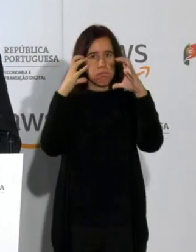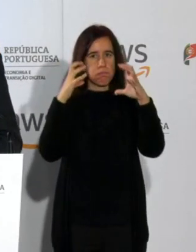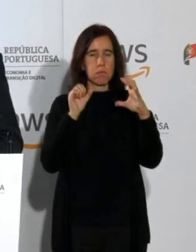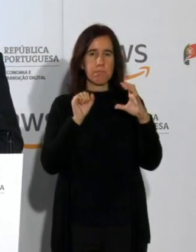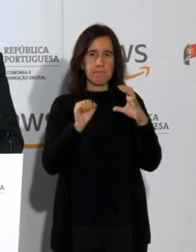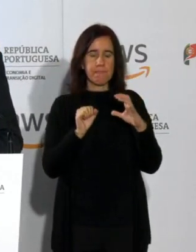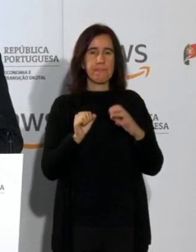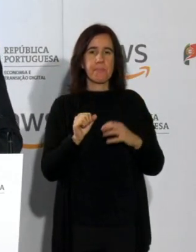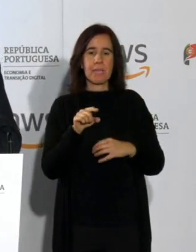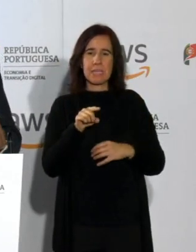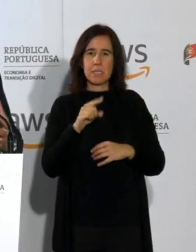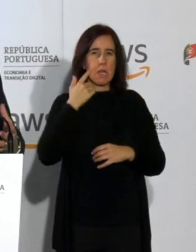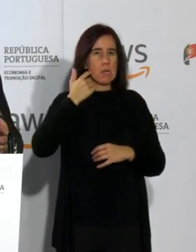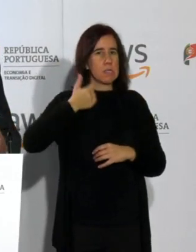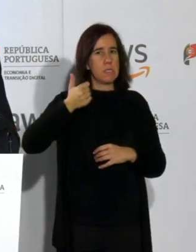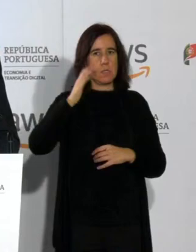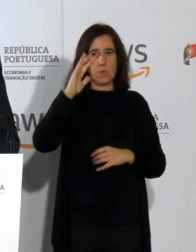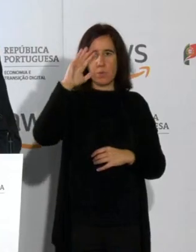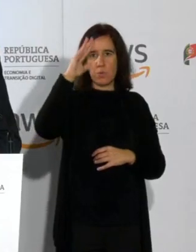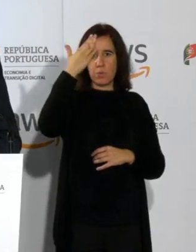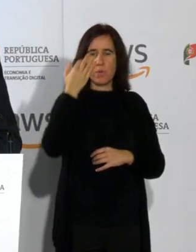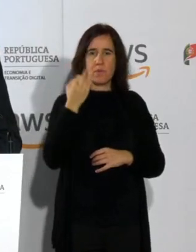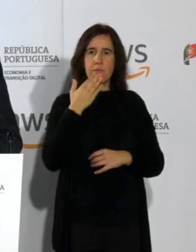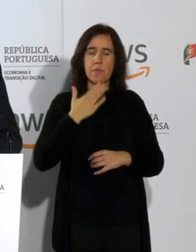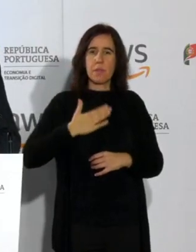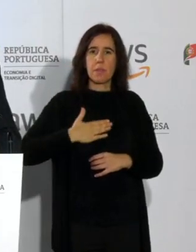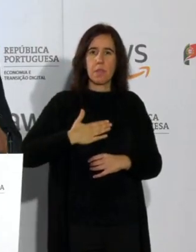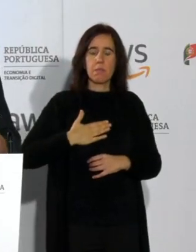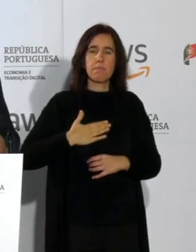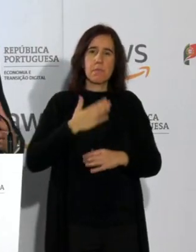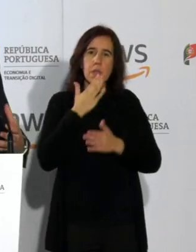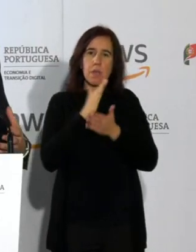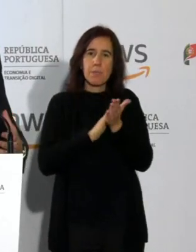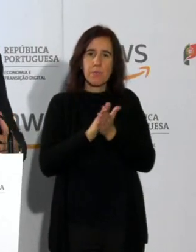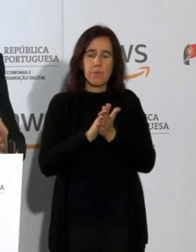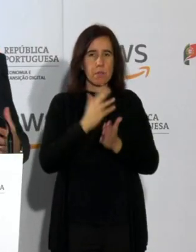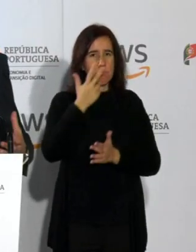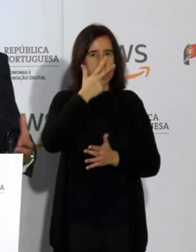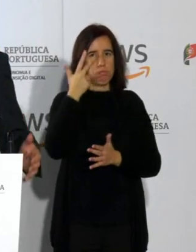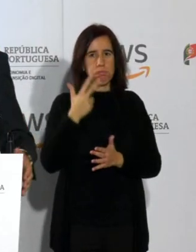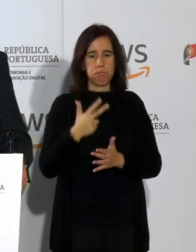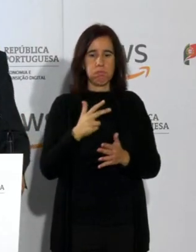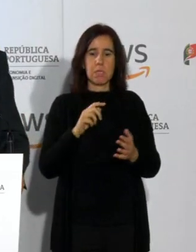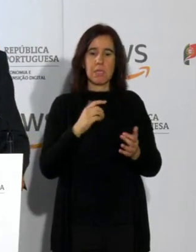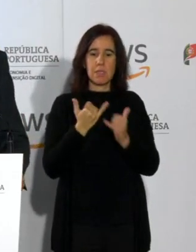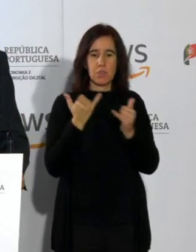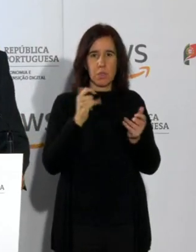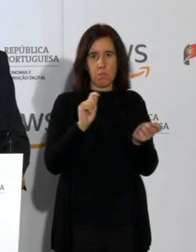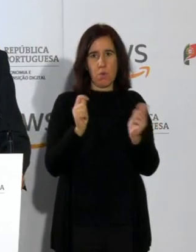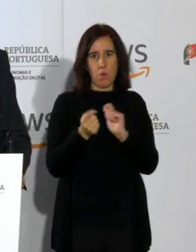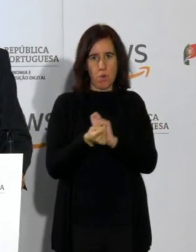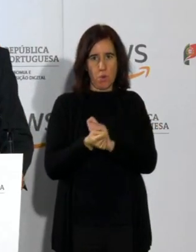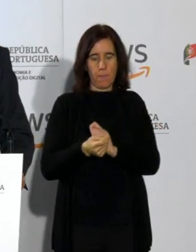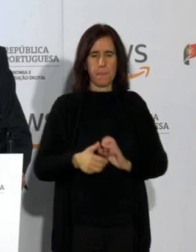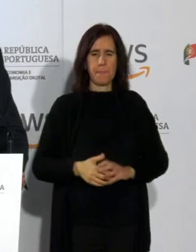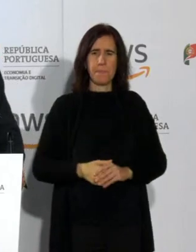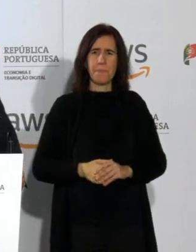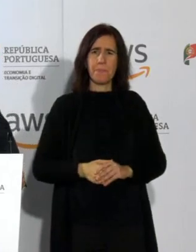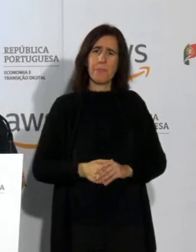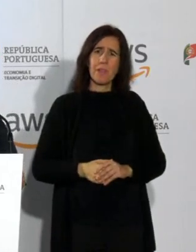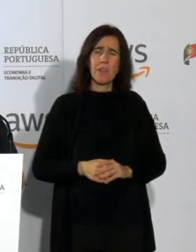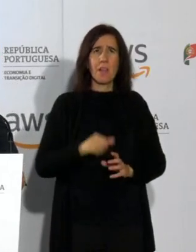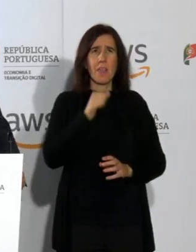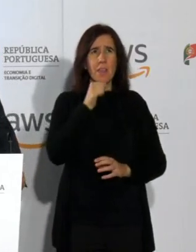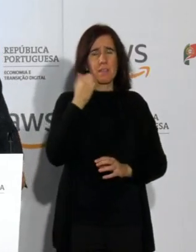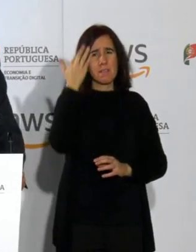é absolutamente crucial para podermos aproveitar plenamente a transformação digital. Penso muitas